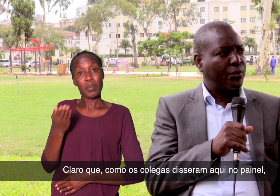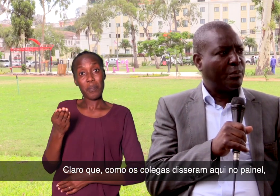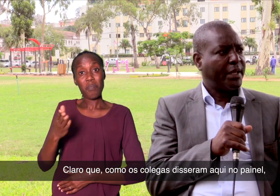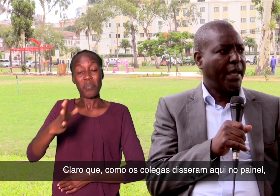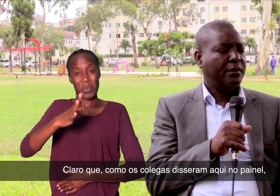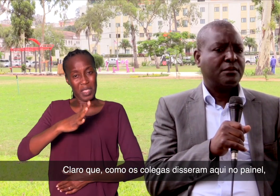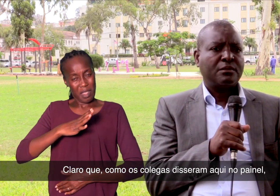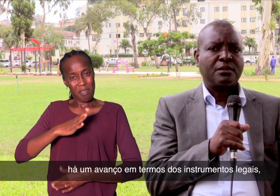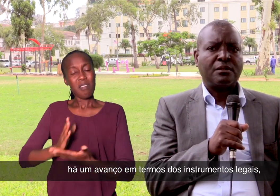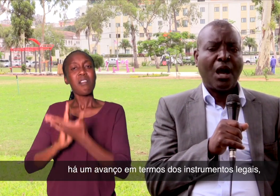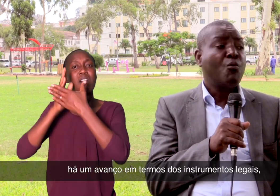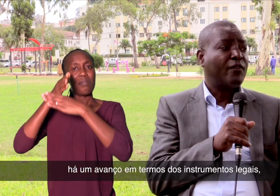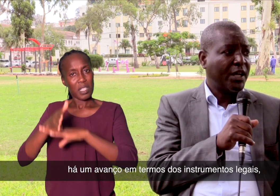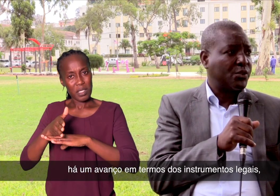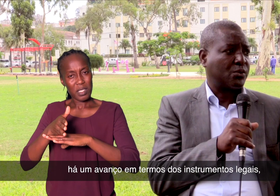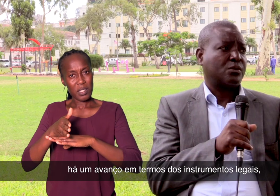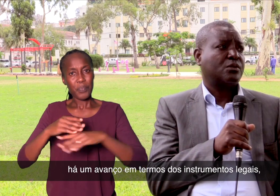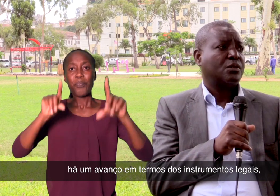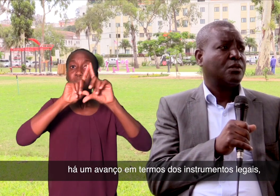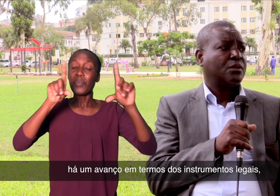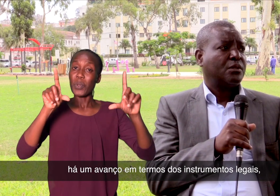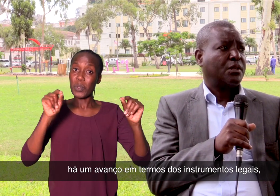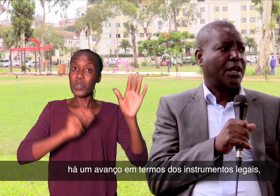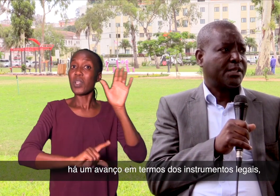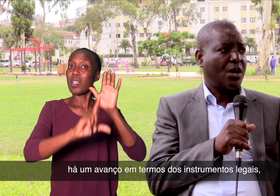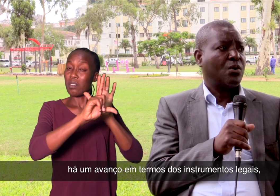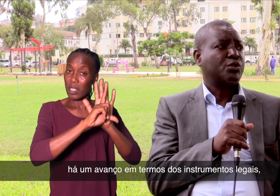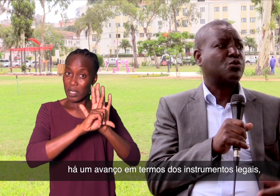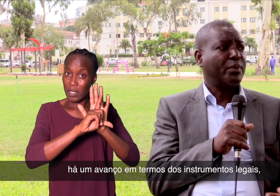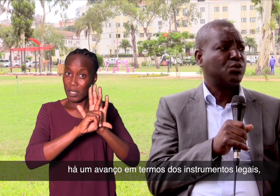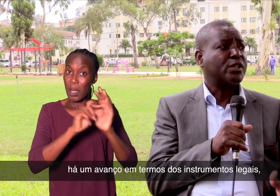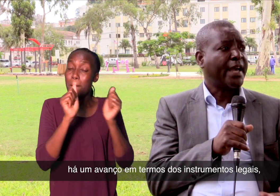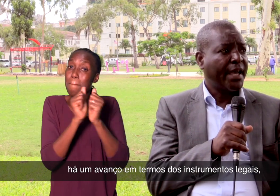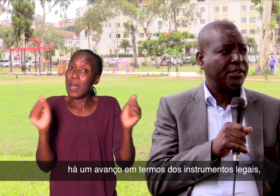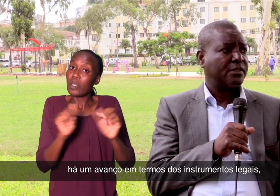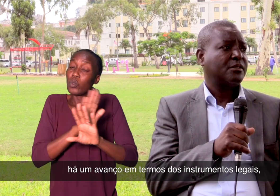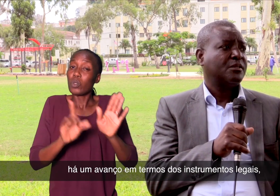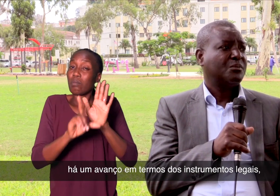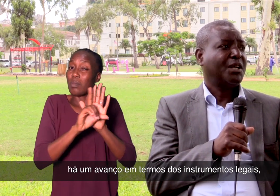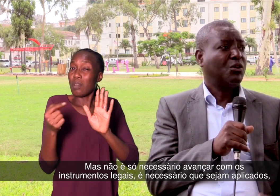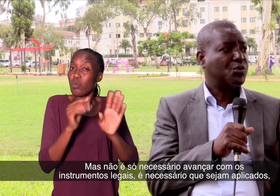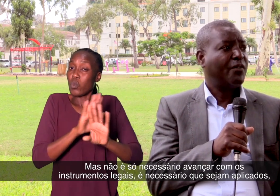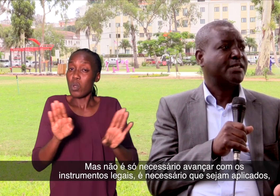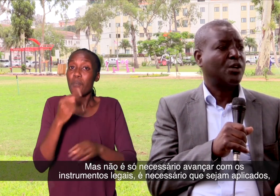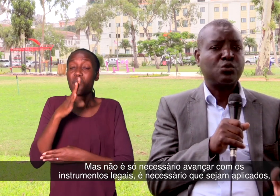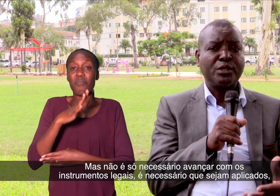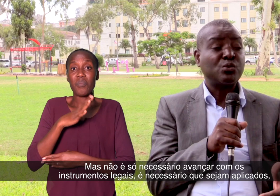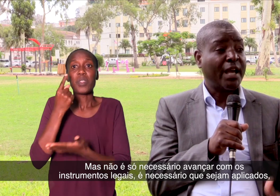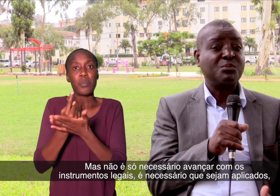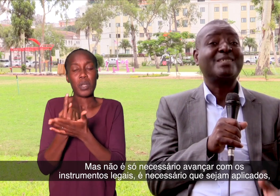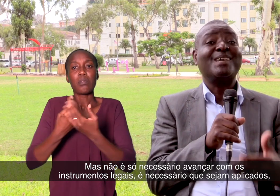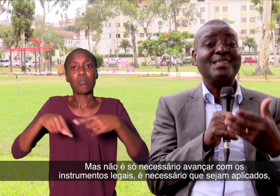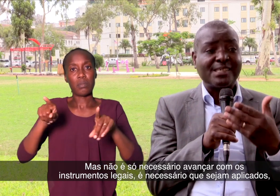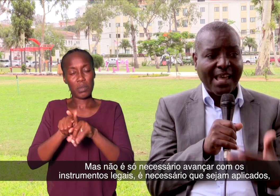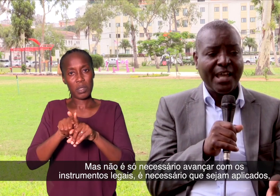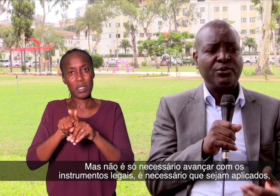disseram aqui no painel, que há um avanço em relação aos instrumentos legais, mas não só avançar os instrumentos